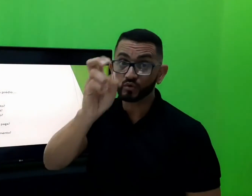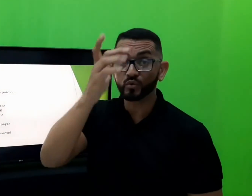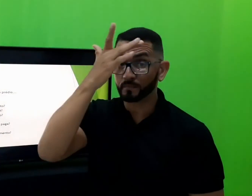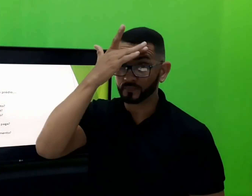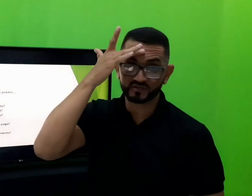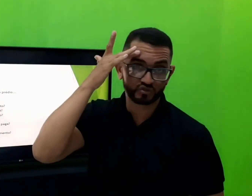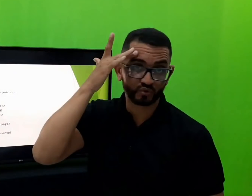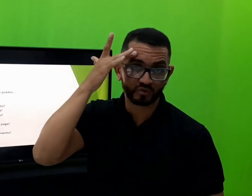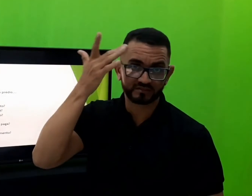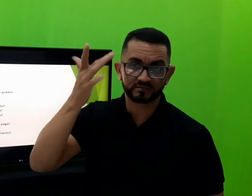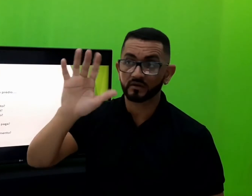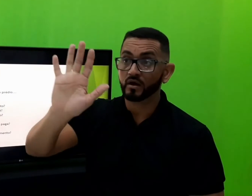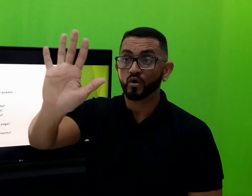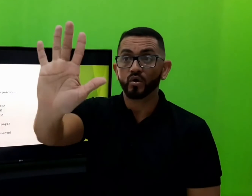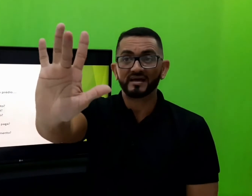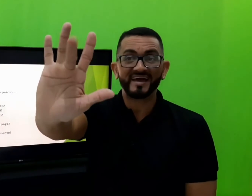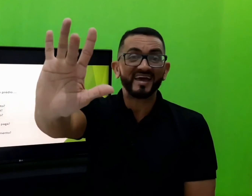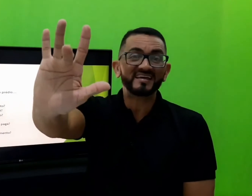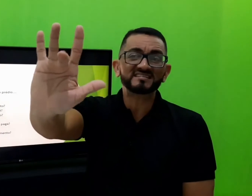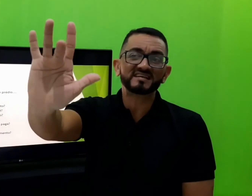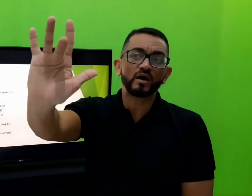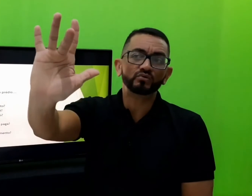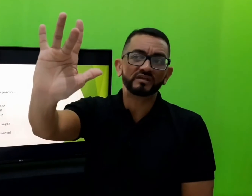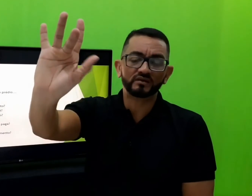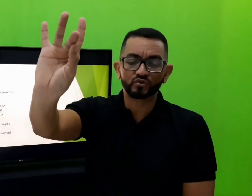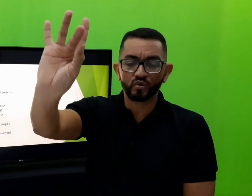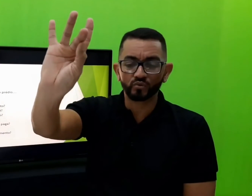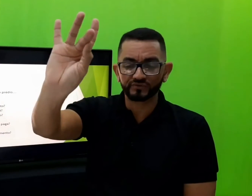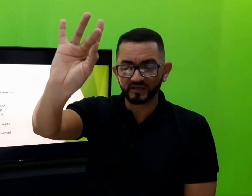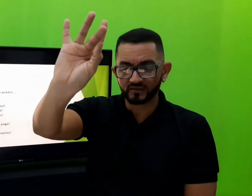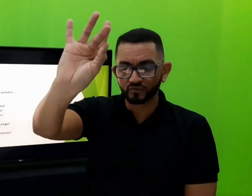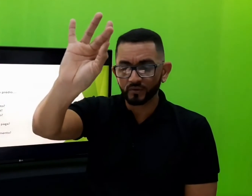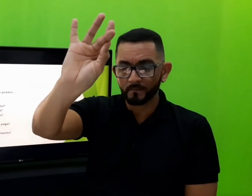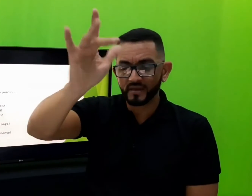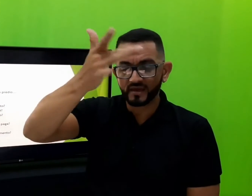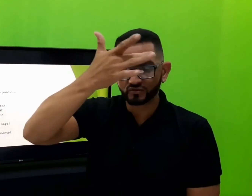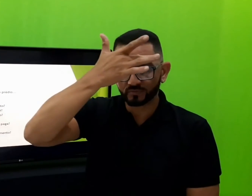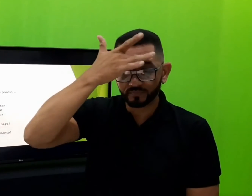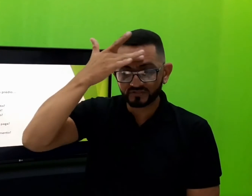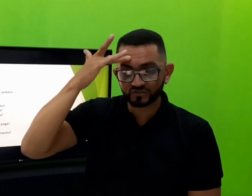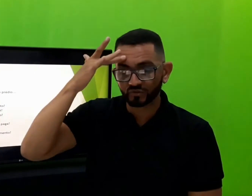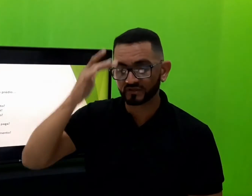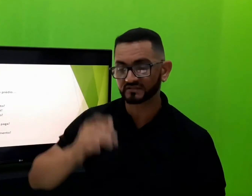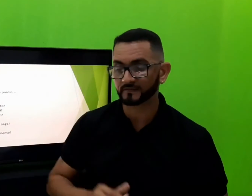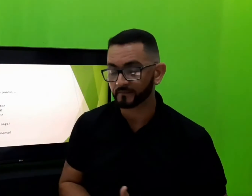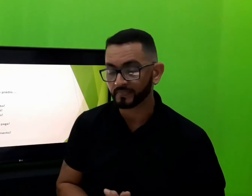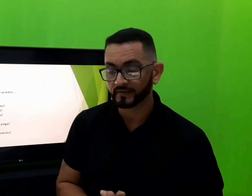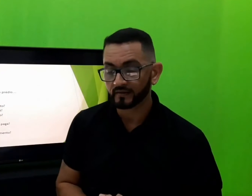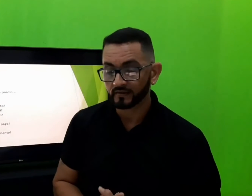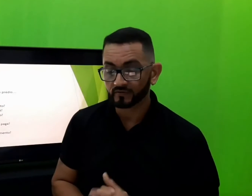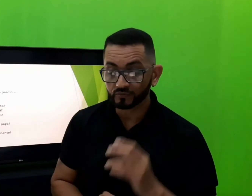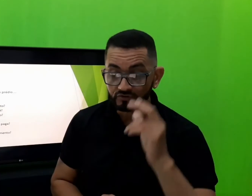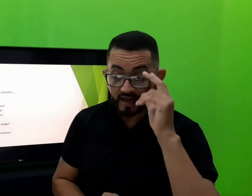5 pessoas. Olha, é riscar o dedo com o dedo médio. Pessoas. Vamos